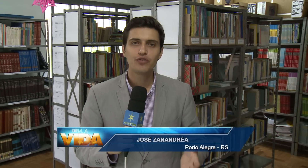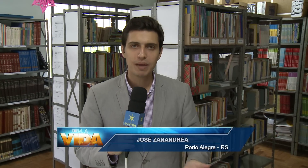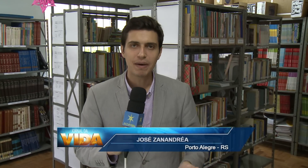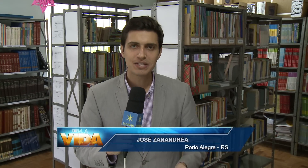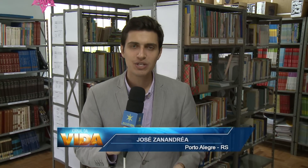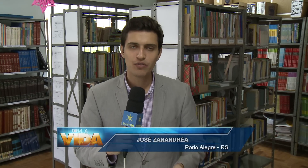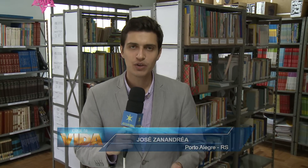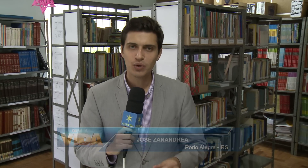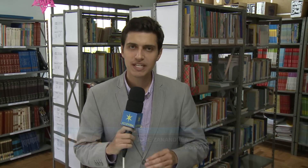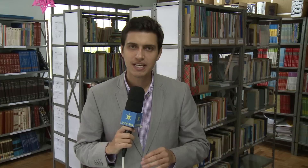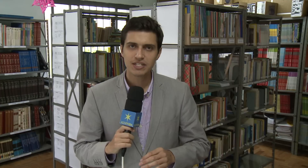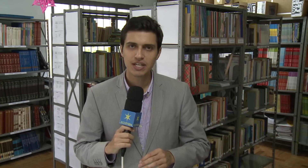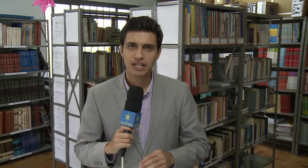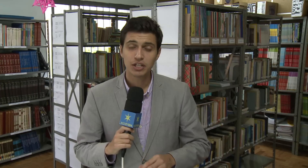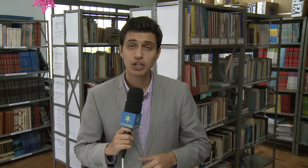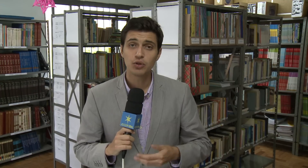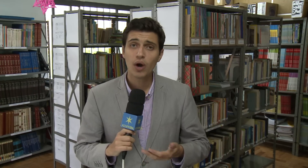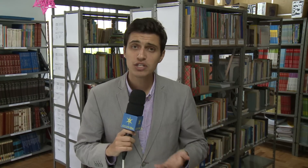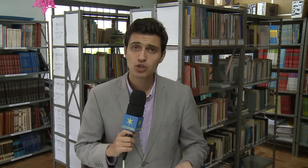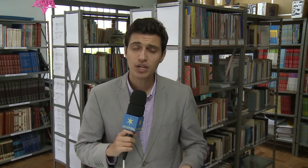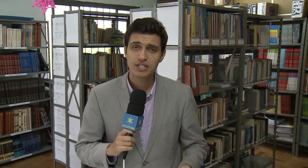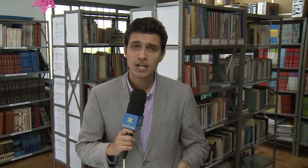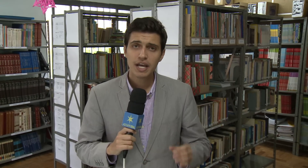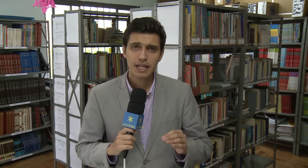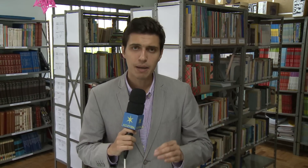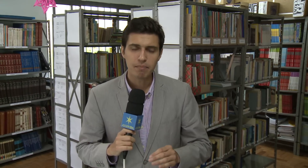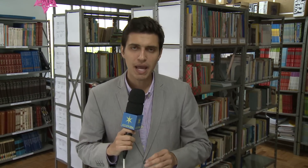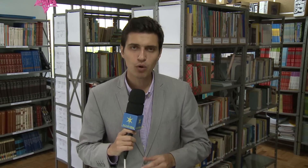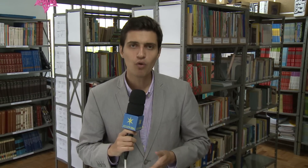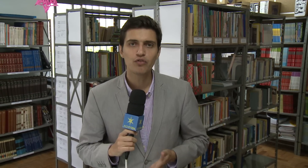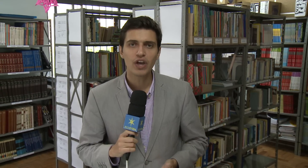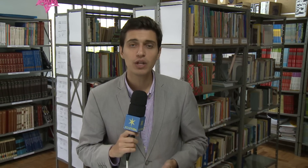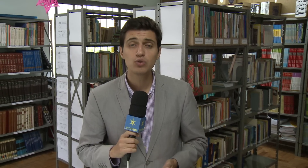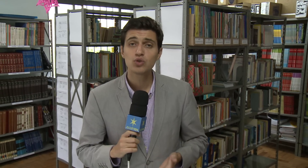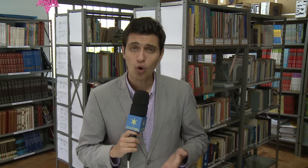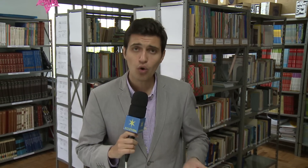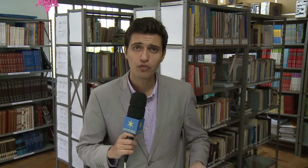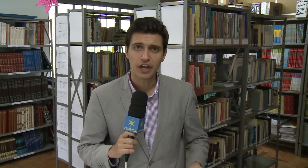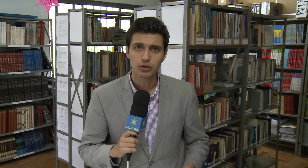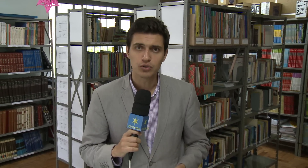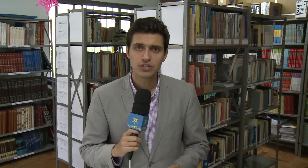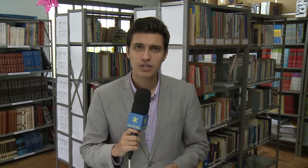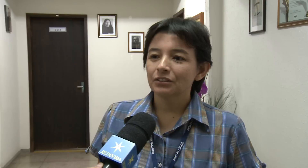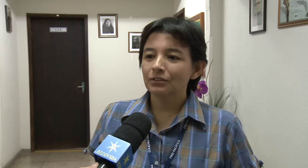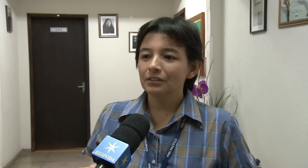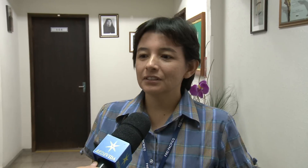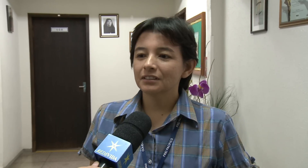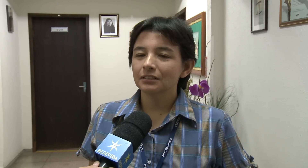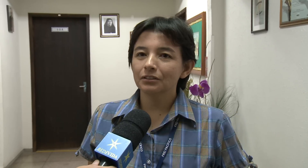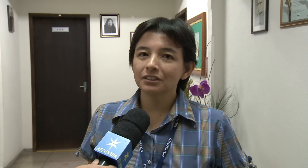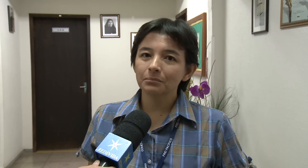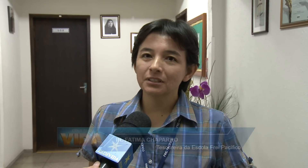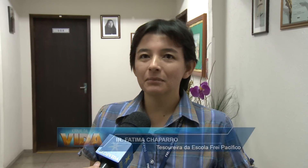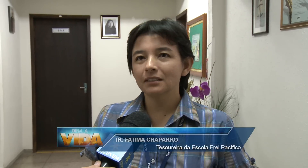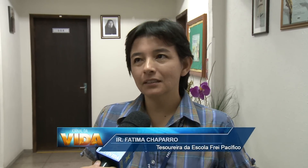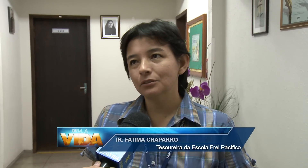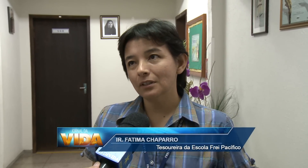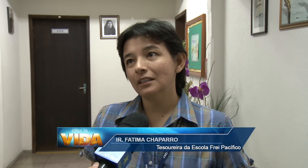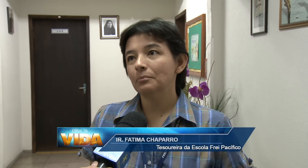Frei Pacífico necessita de doações e também convênios com governos. Nós temos a mantenedora, né, em